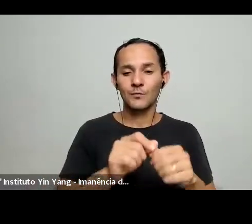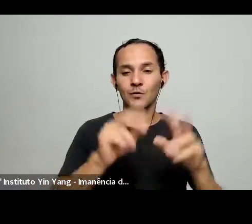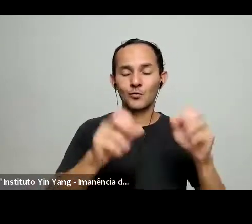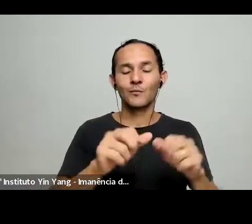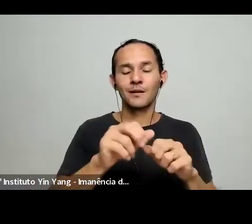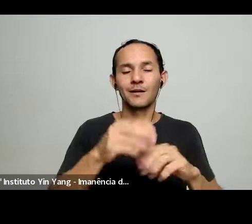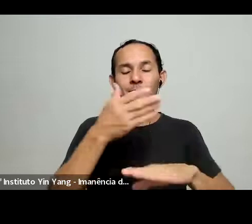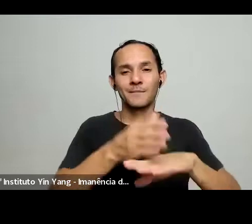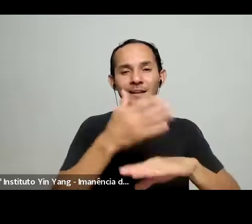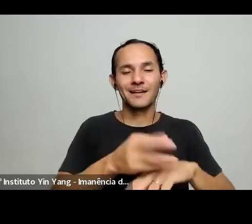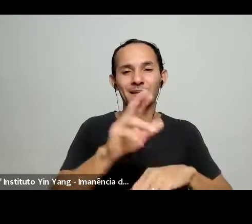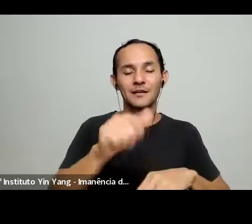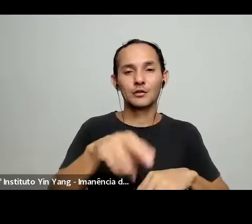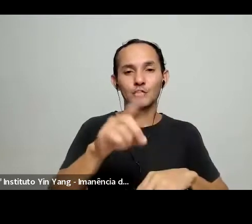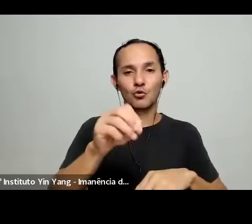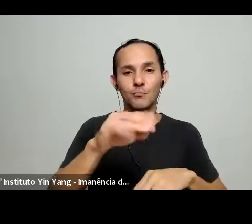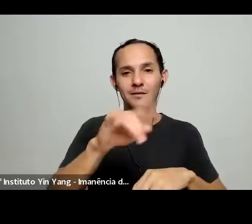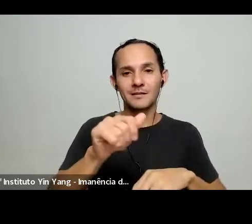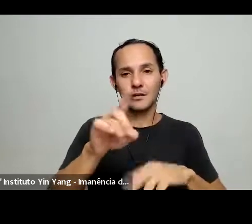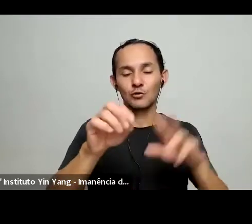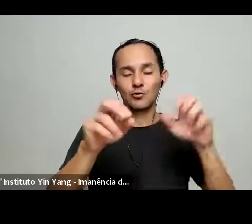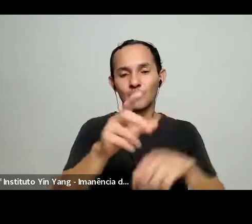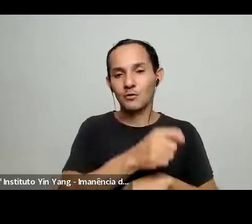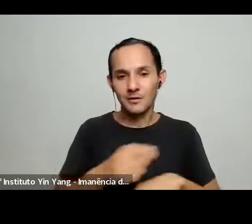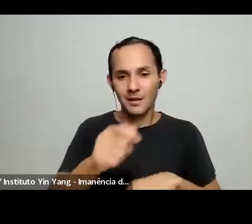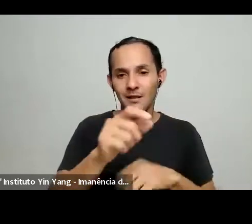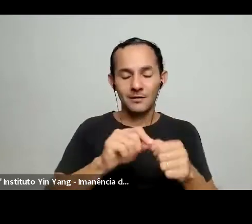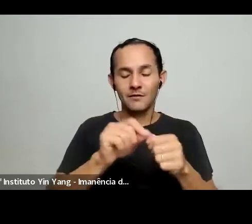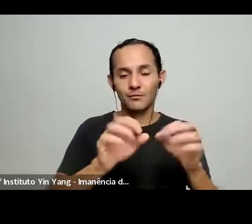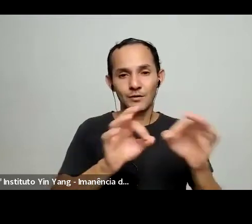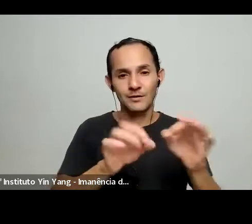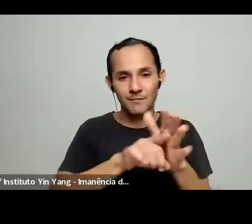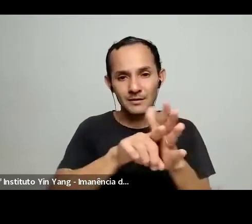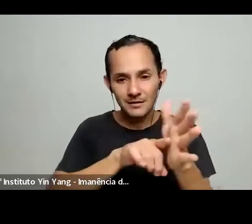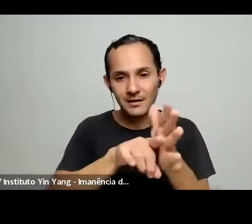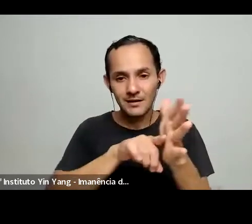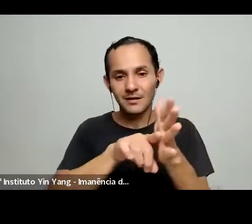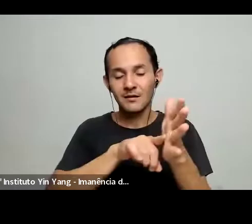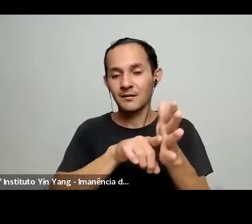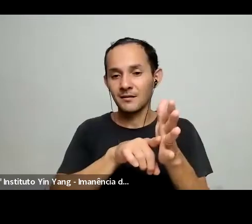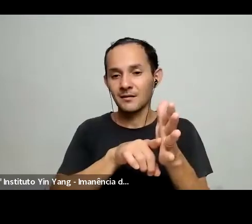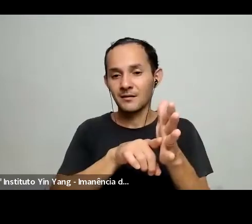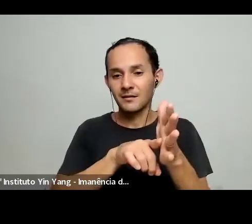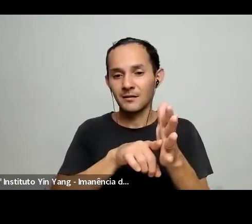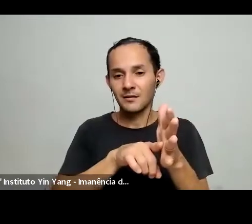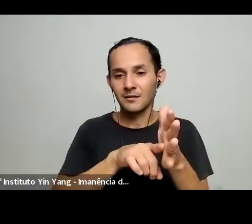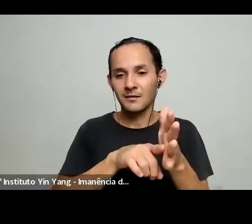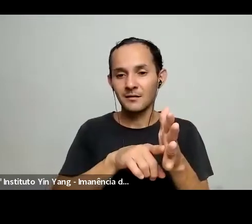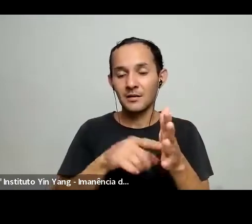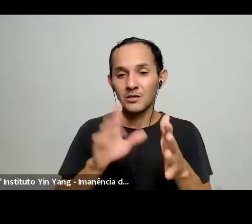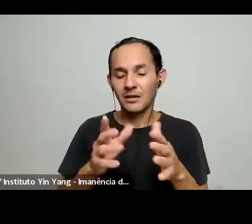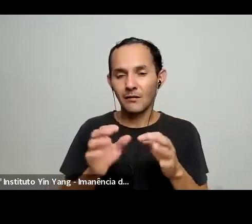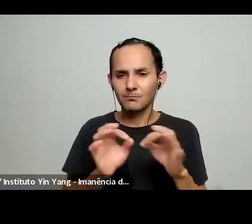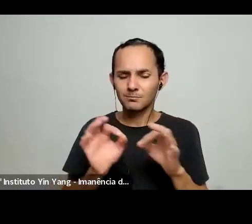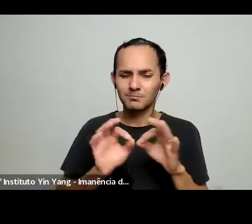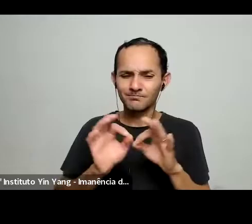para constelação, a gente chegou a montar todo o projeto de pesquisa, e a gente estava pilotando, né,